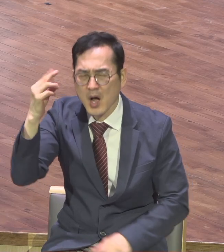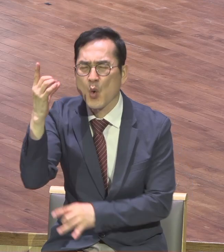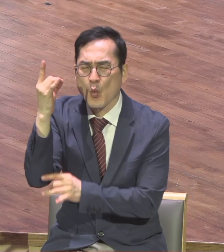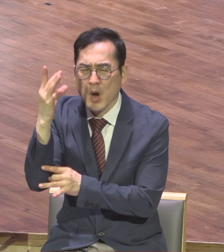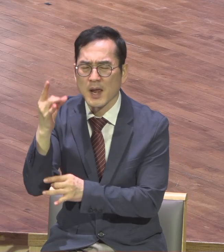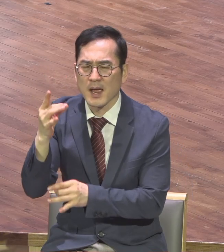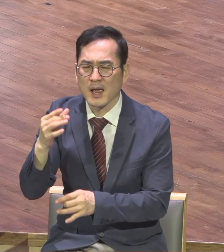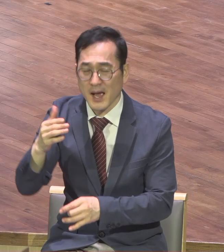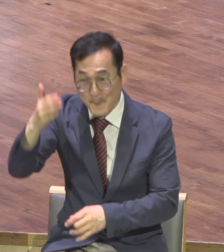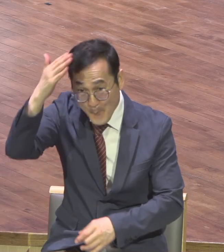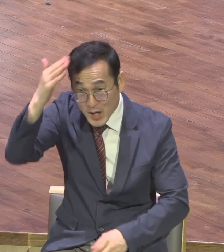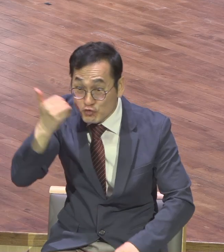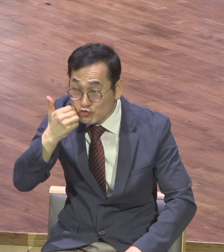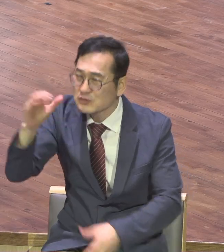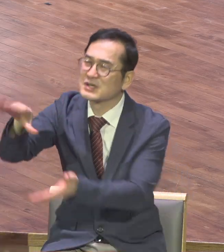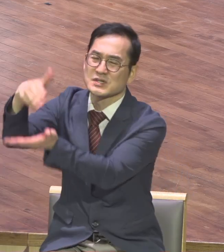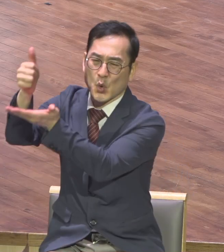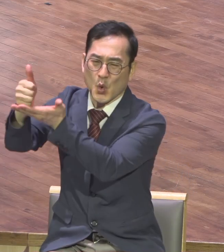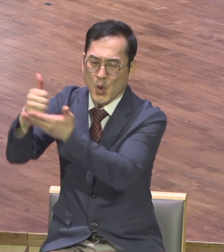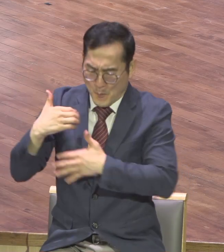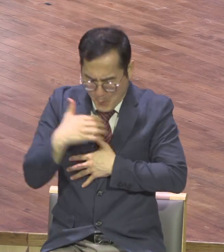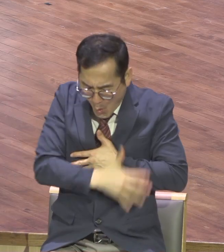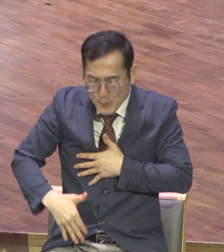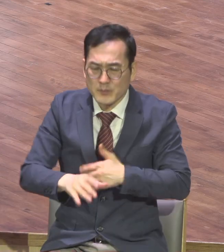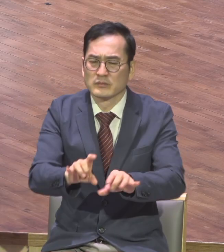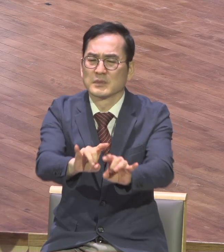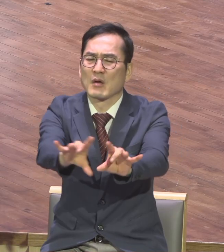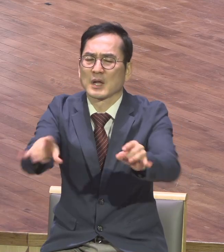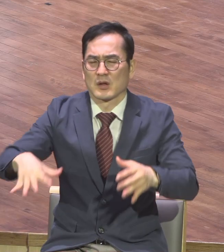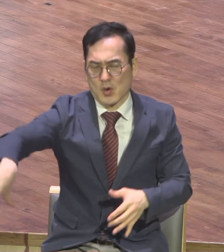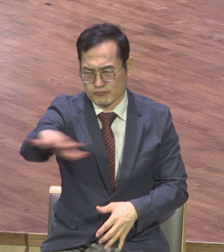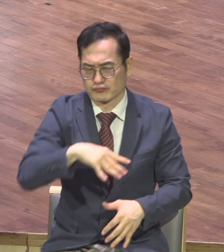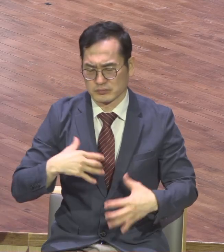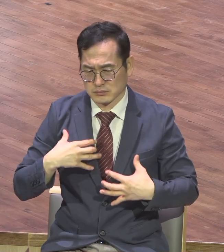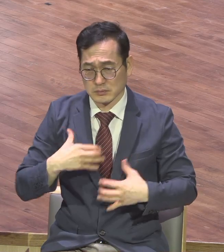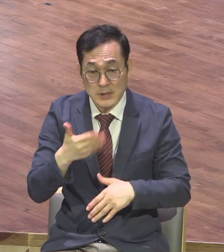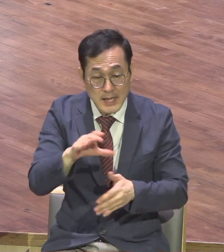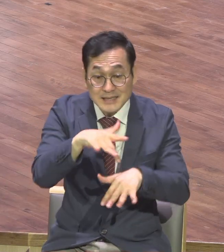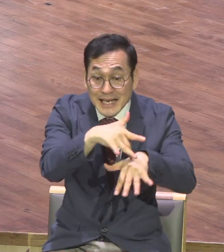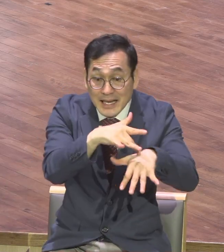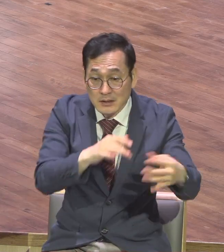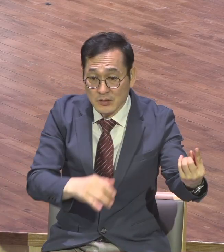원래 주인 머리는 그리스도였는데 사단이 출현함을 인해서